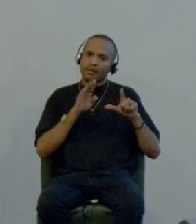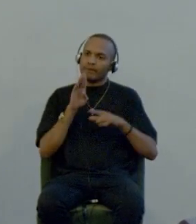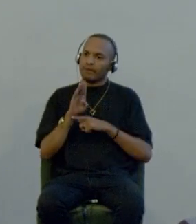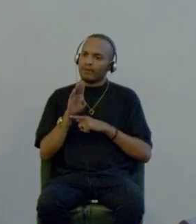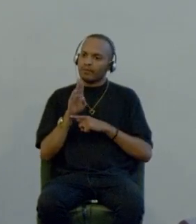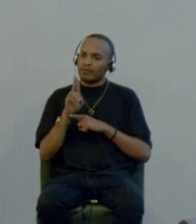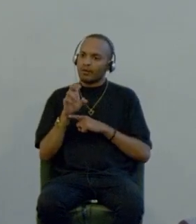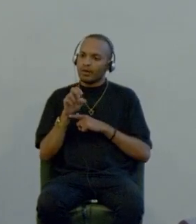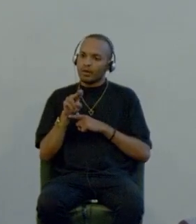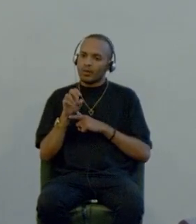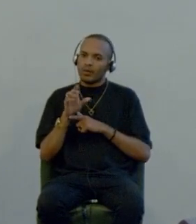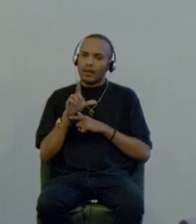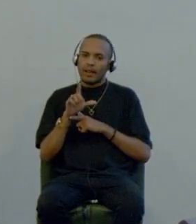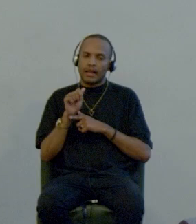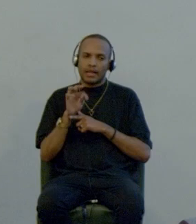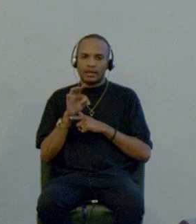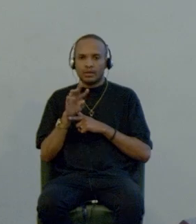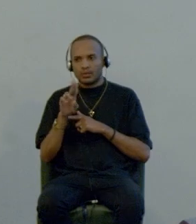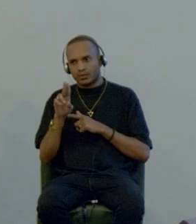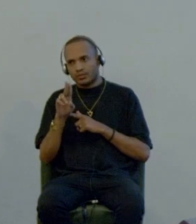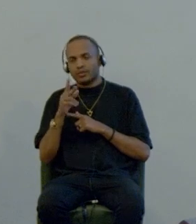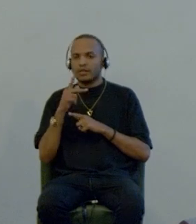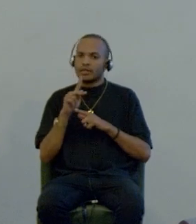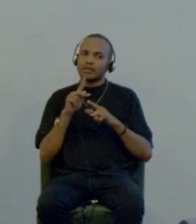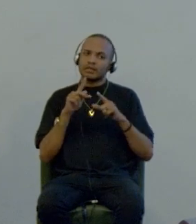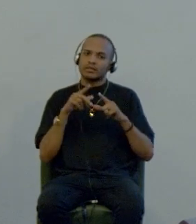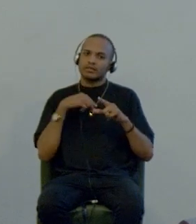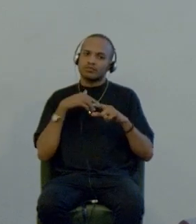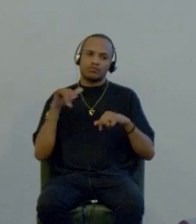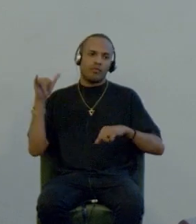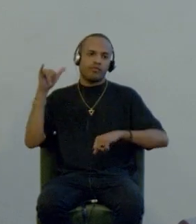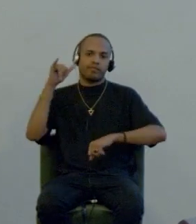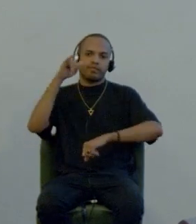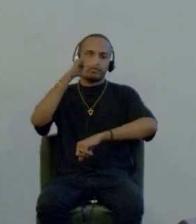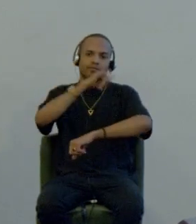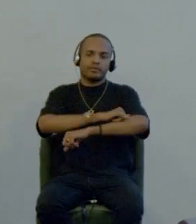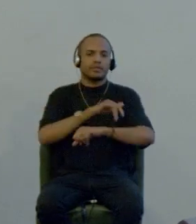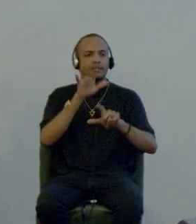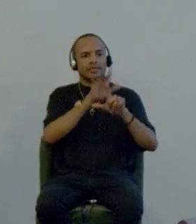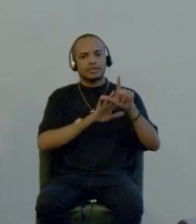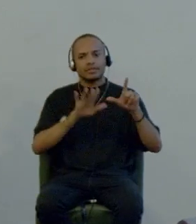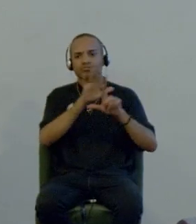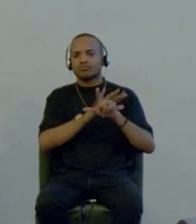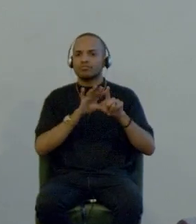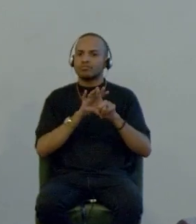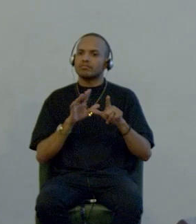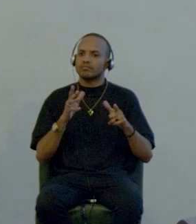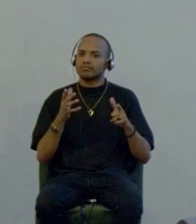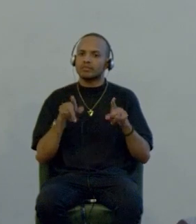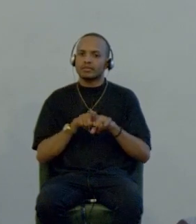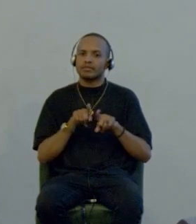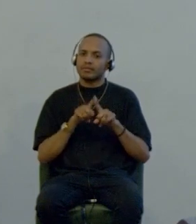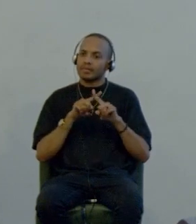image cartographique classique de la banquise, sauf que Bruno nous raconte dans Inside qu'on ne peut plus être à l'extérieur de cette